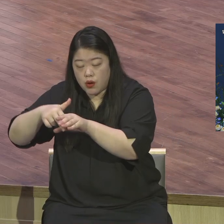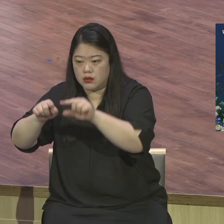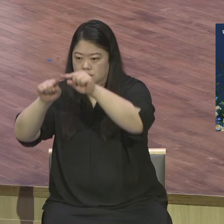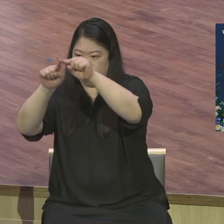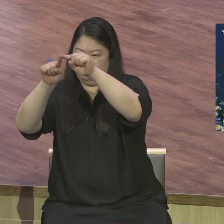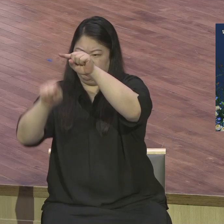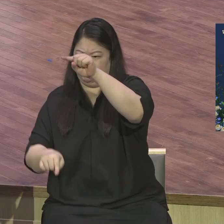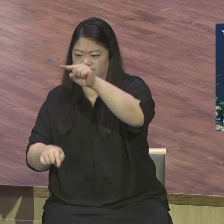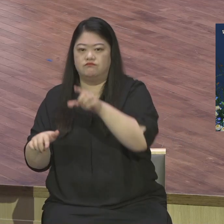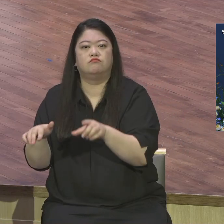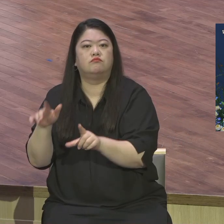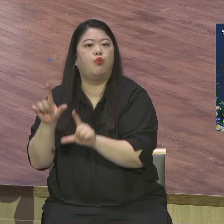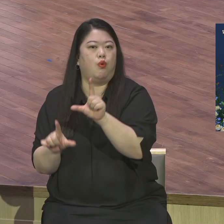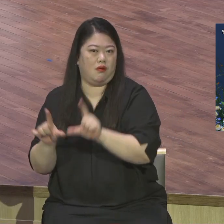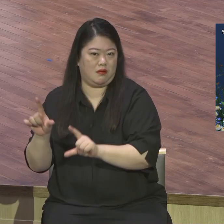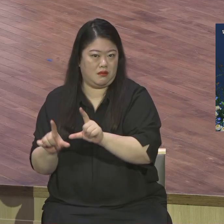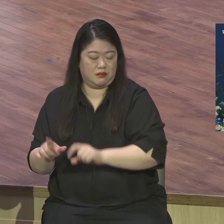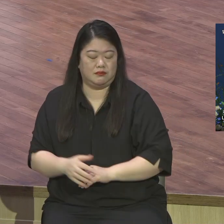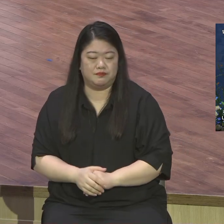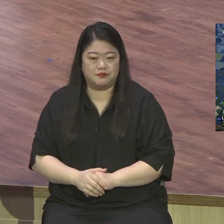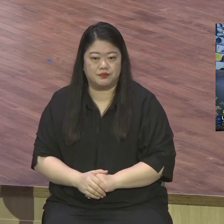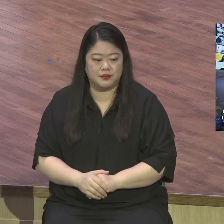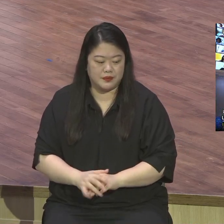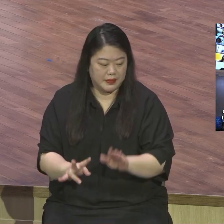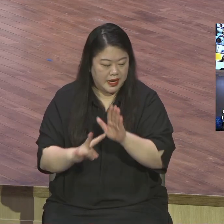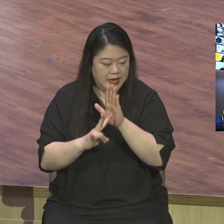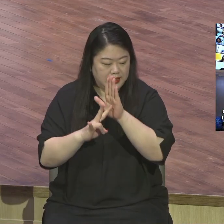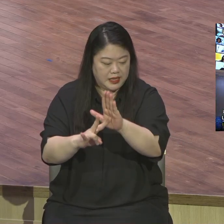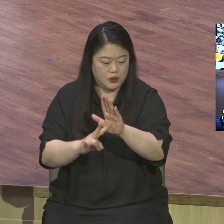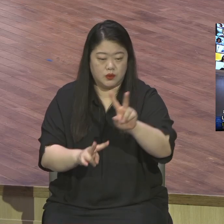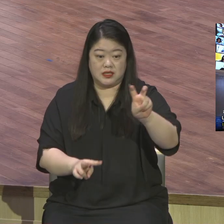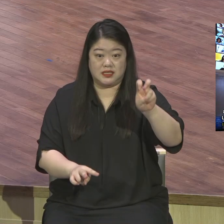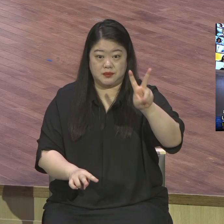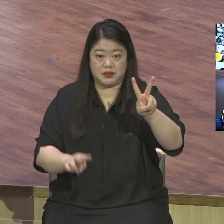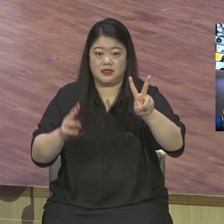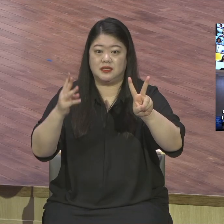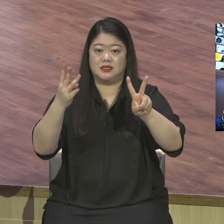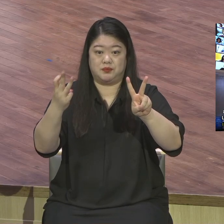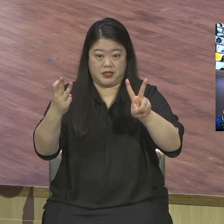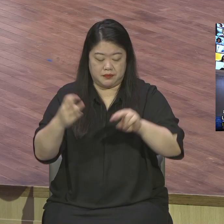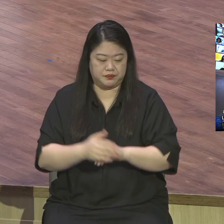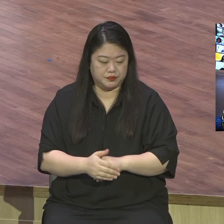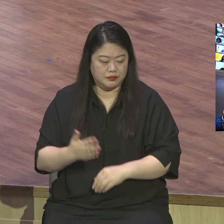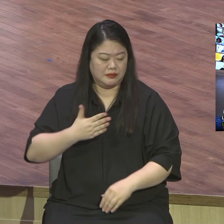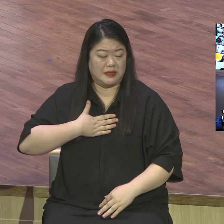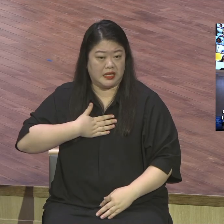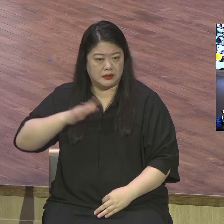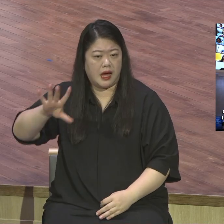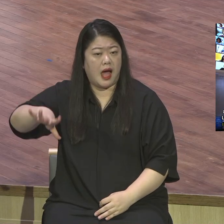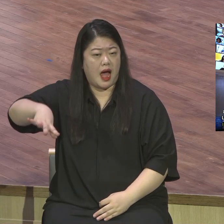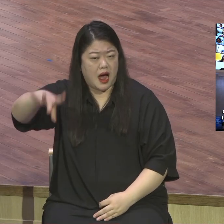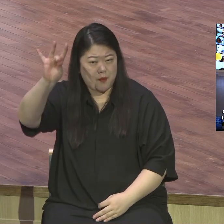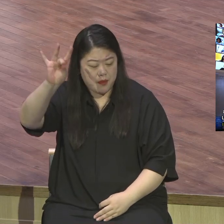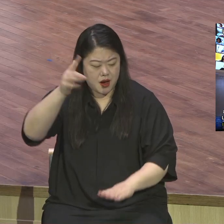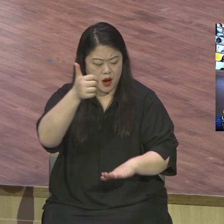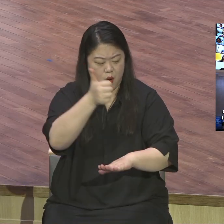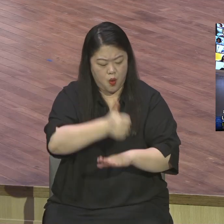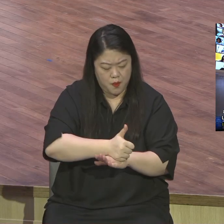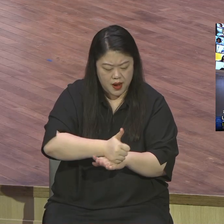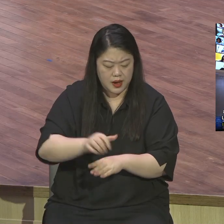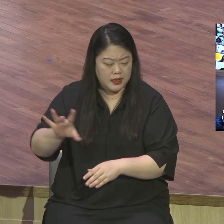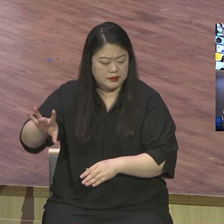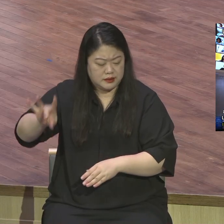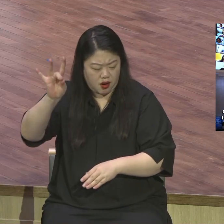예수님께서 이렇게 말씀하십니다. 나는 알파와 오메가요. 처음과 나중이요. 시작과